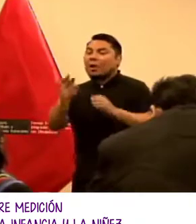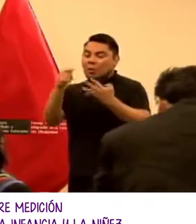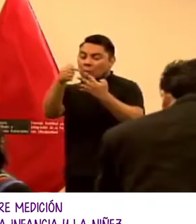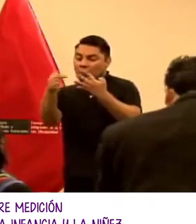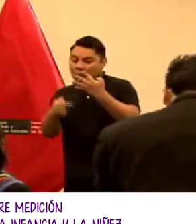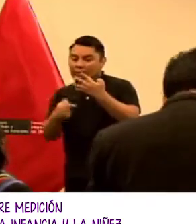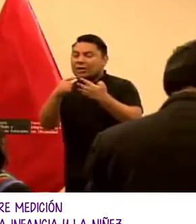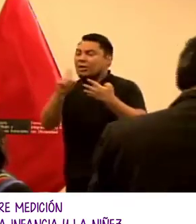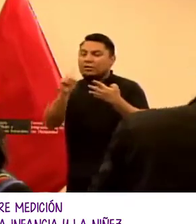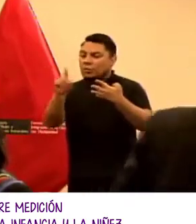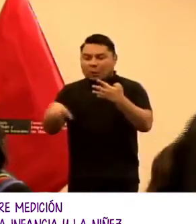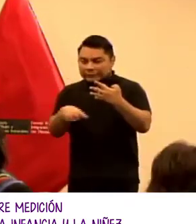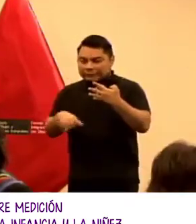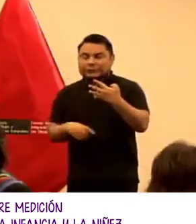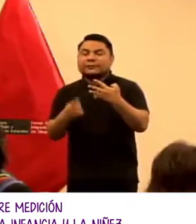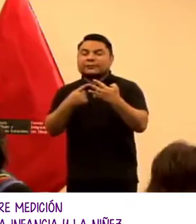son: no lo hace